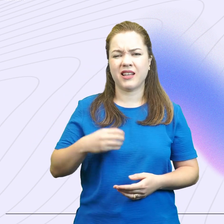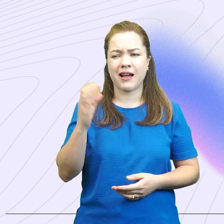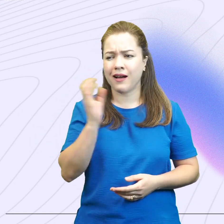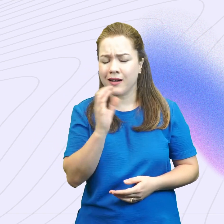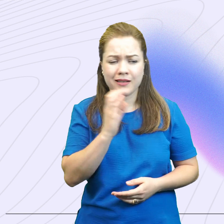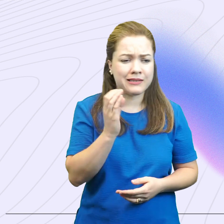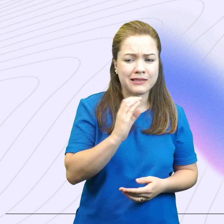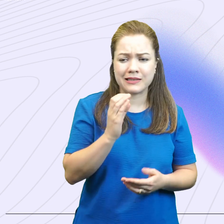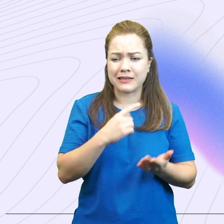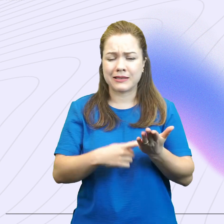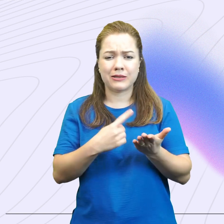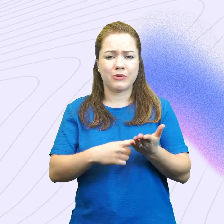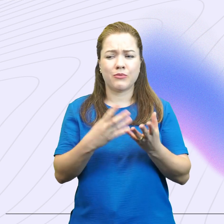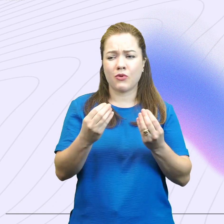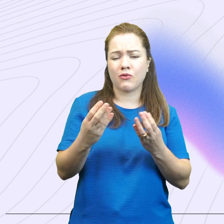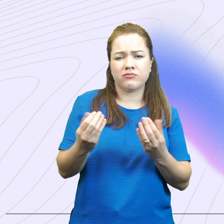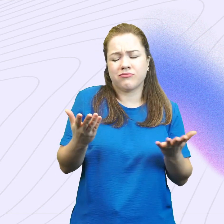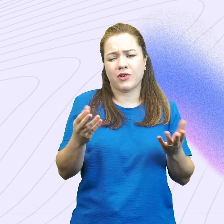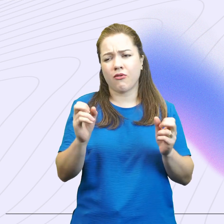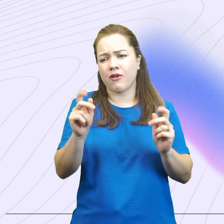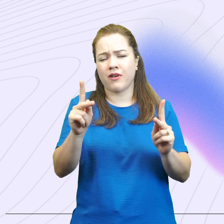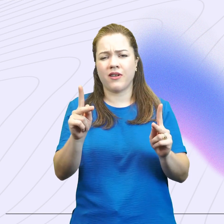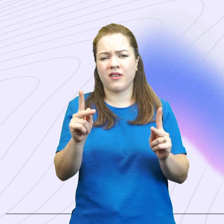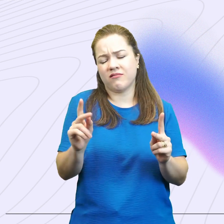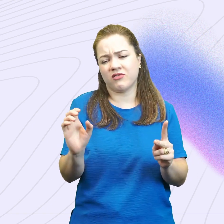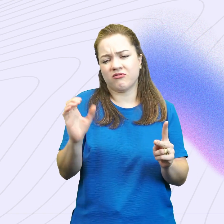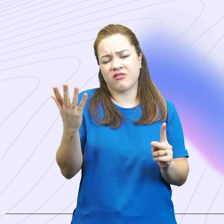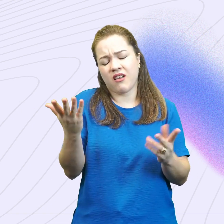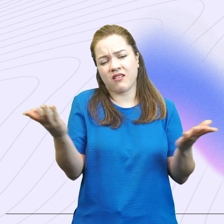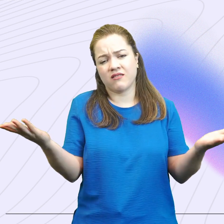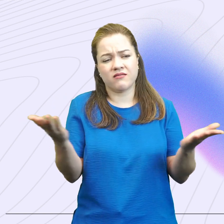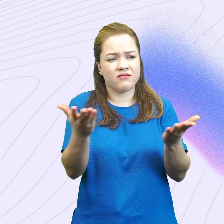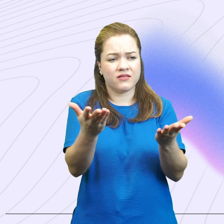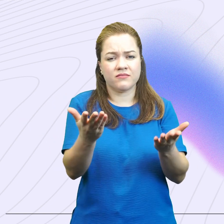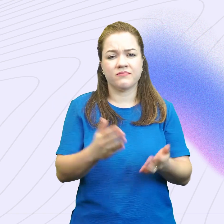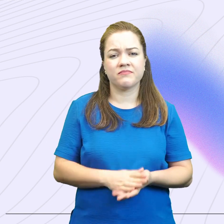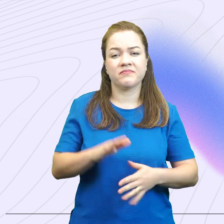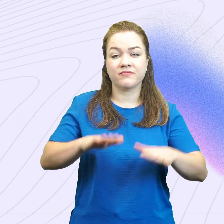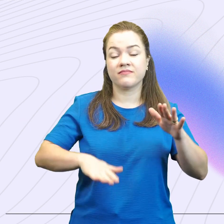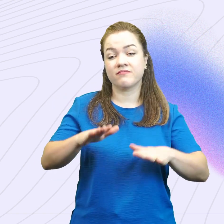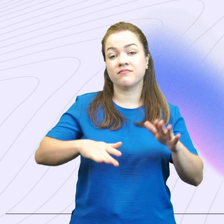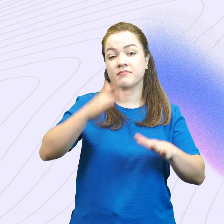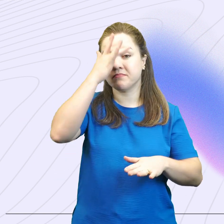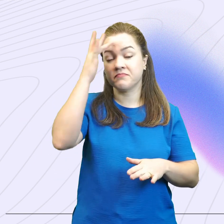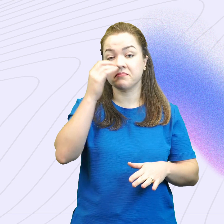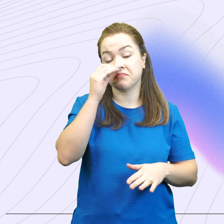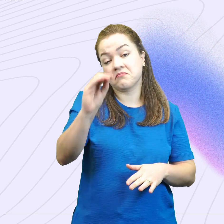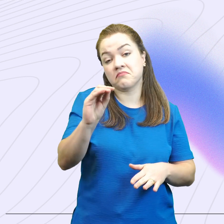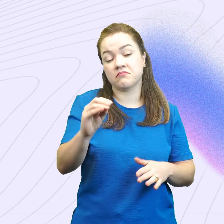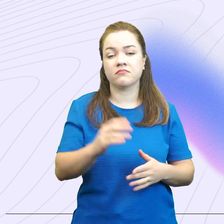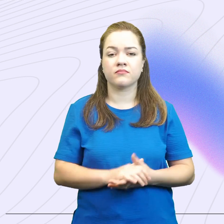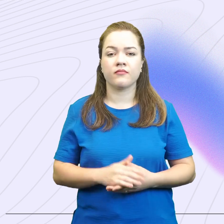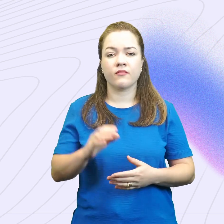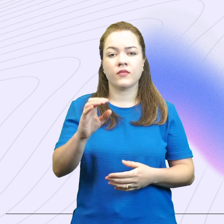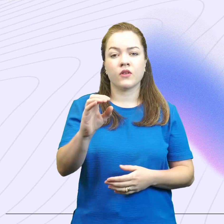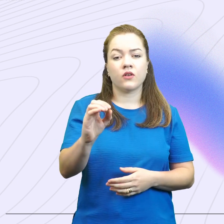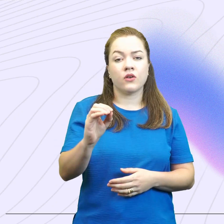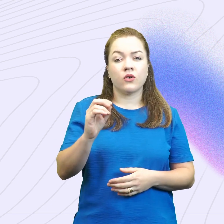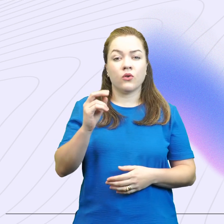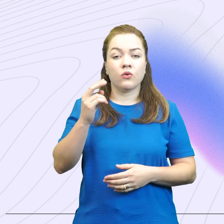tudo certo, e de repente é assim mesmo que funciona. Às vezes as pessoas vão te ignorar.